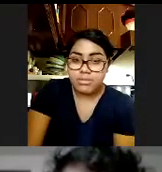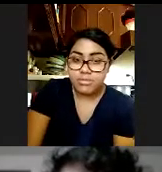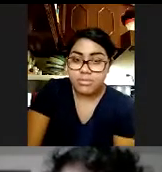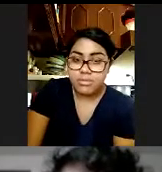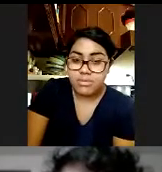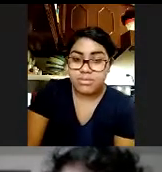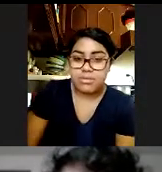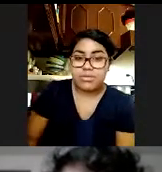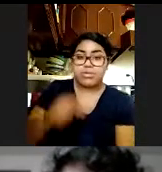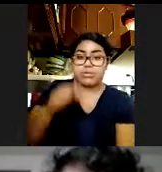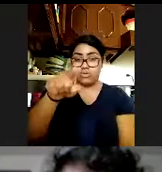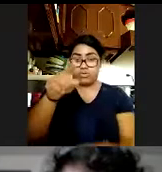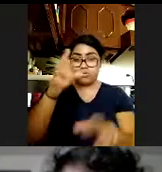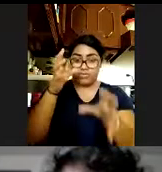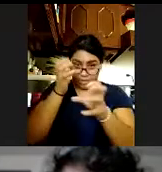A ver,